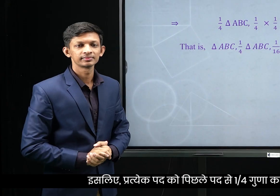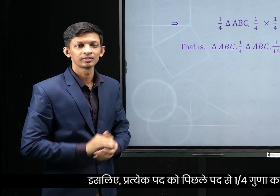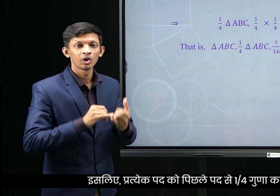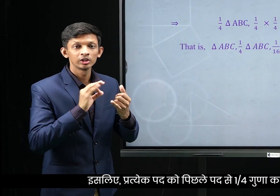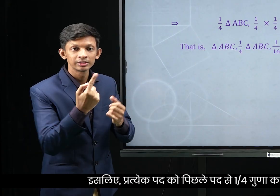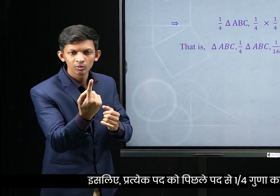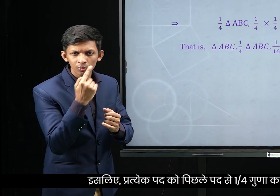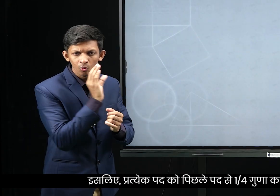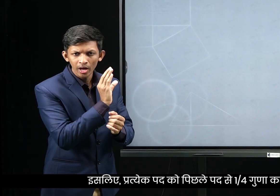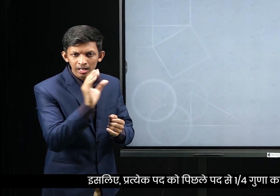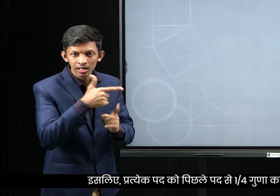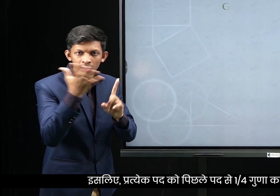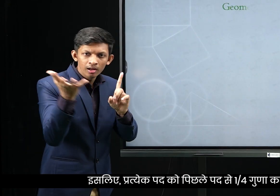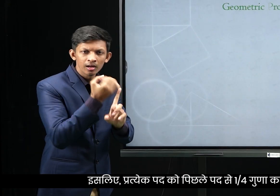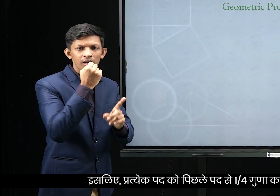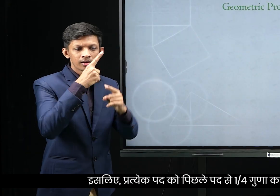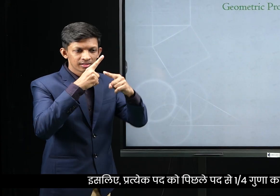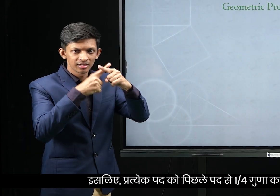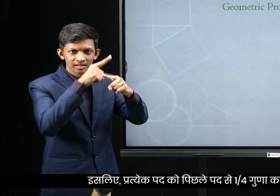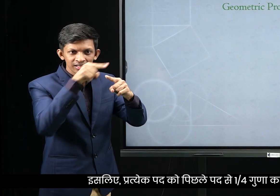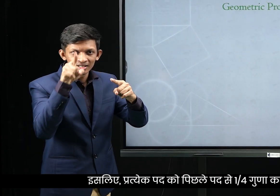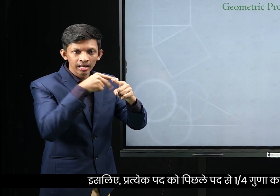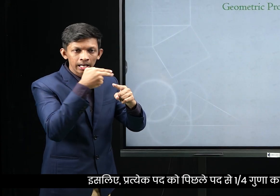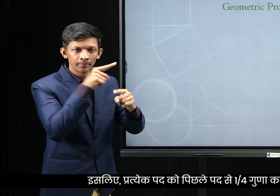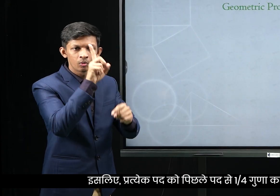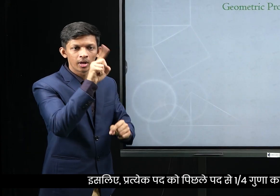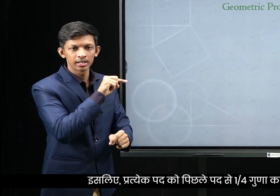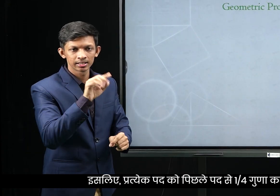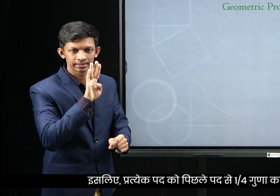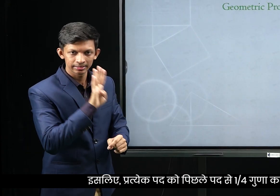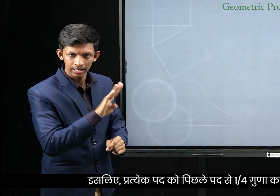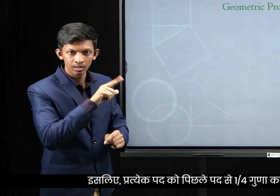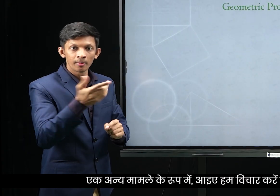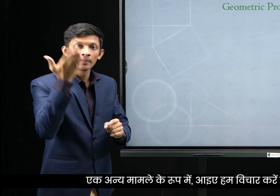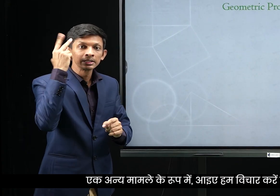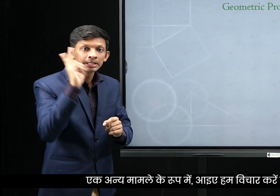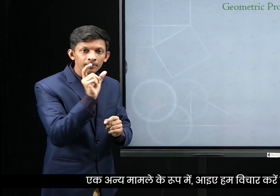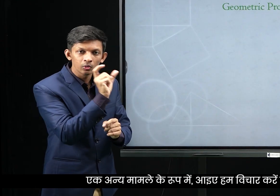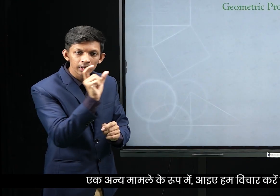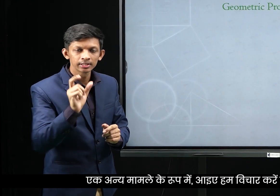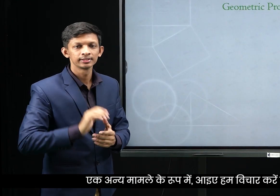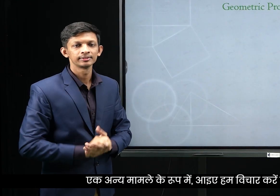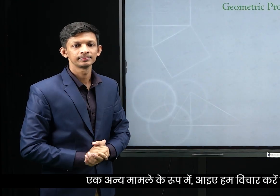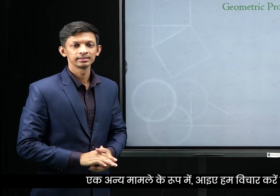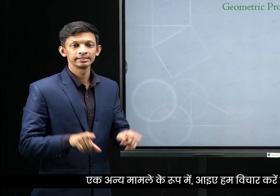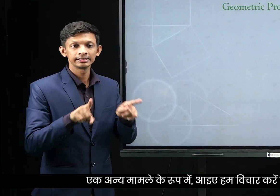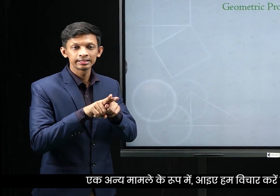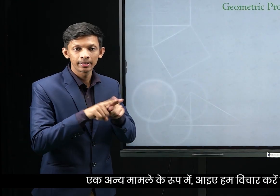से 1/4 गुना करके प्राप्त किया जाता है। एक अन्य मामले के रूप में